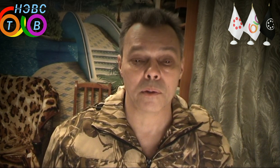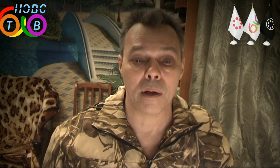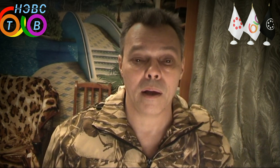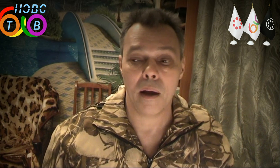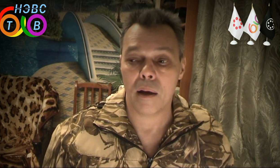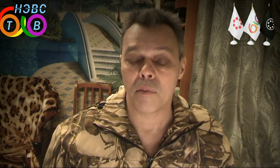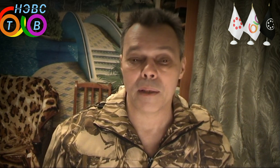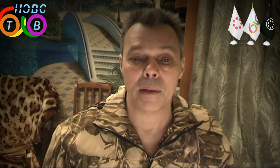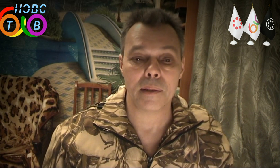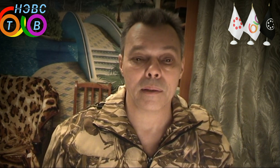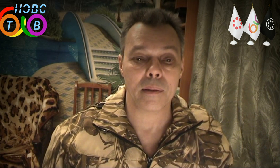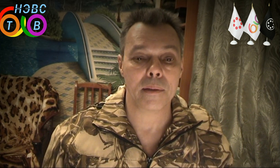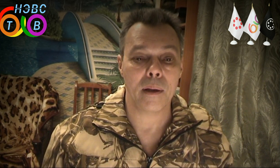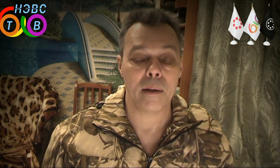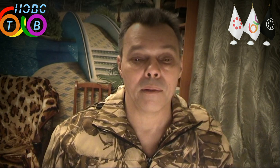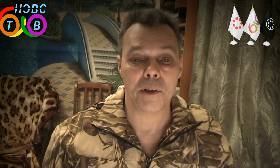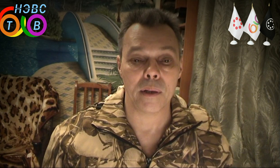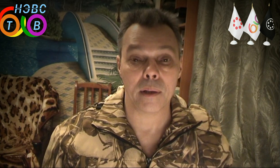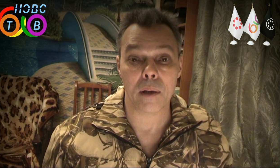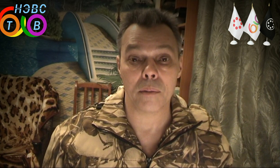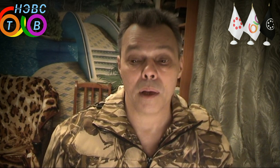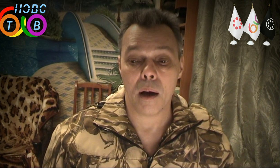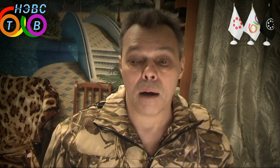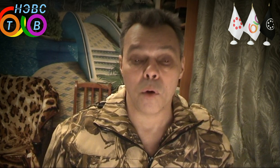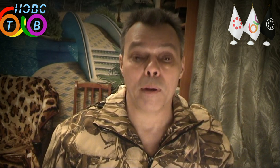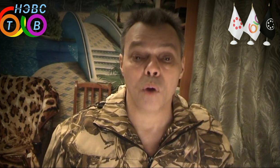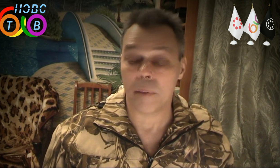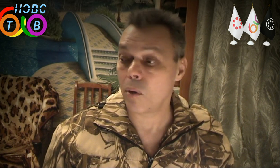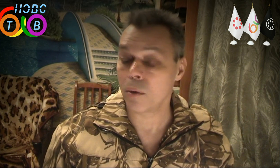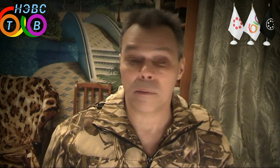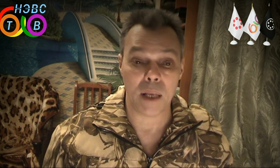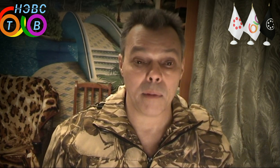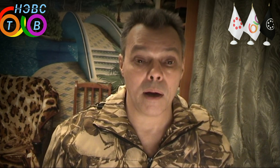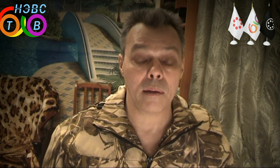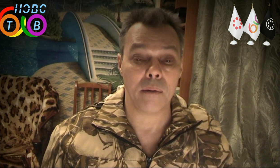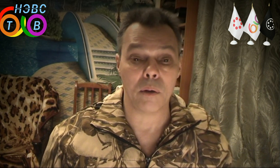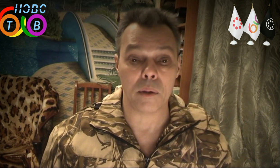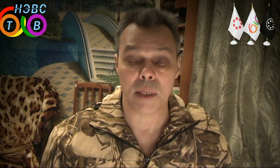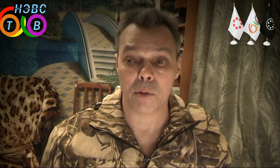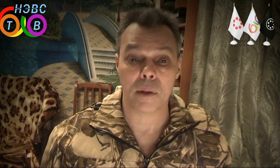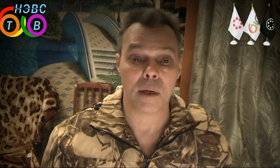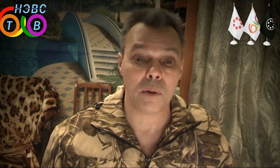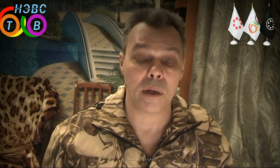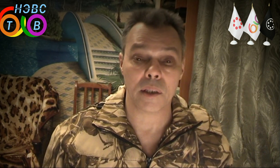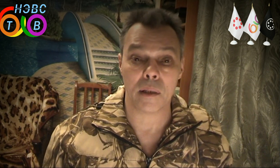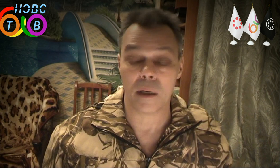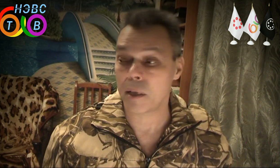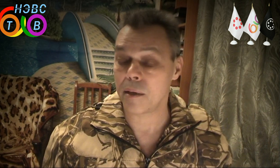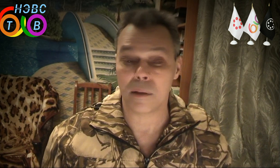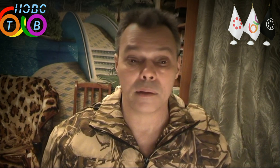кустах. Или в подъезде, говорится. Или на вечеринке какой-нибудь. Но потом проходит время, она выходит замуж за кого-то, рожает детей